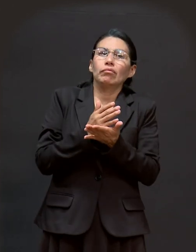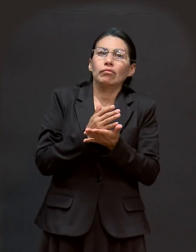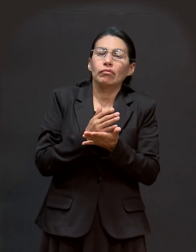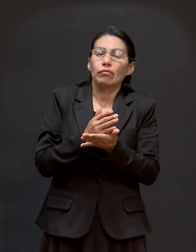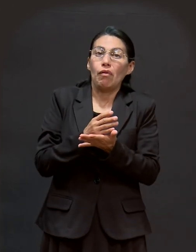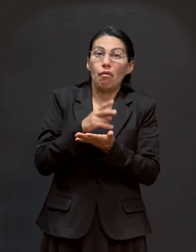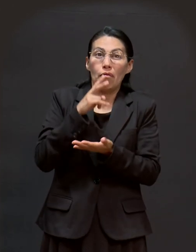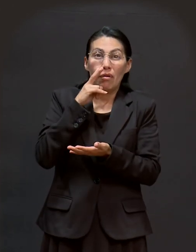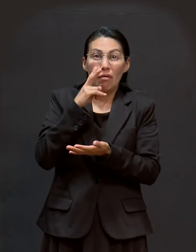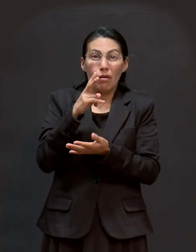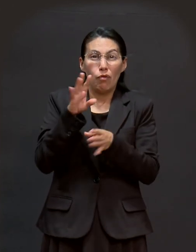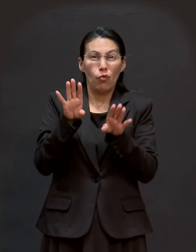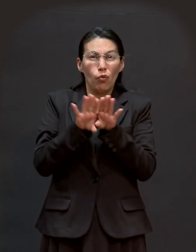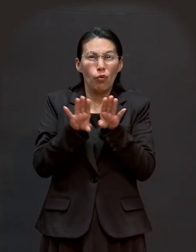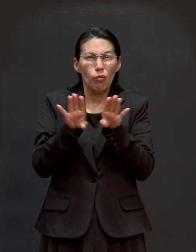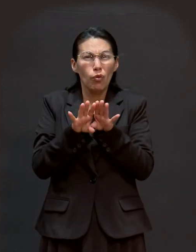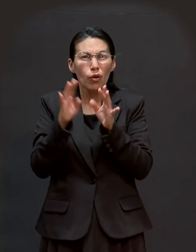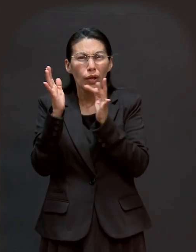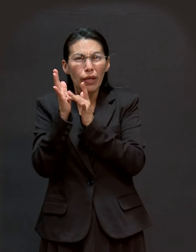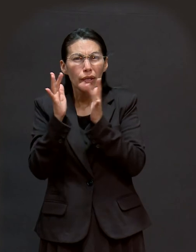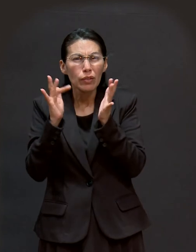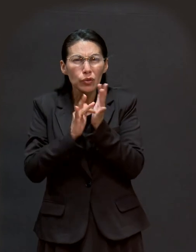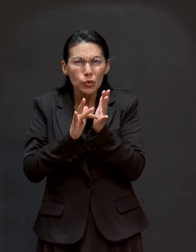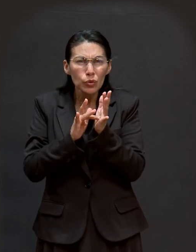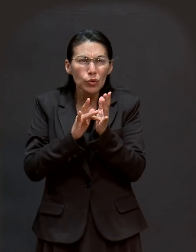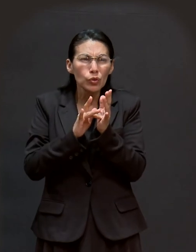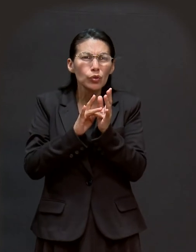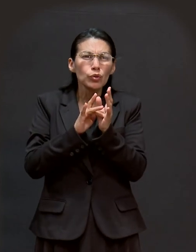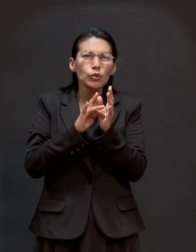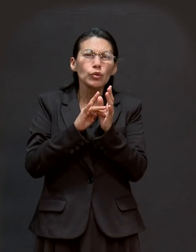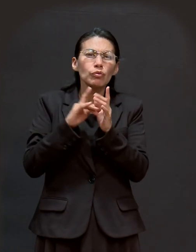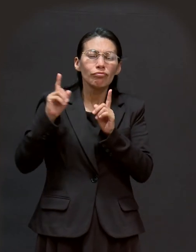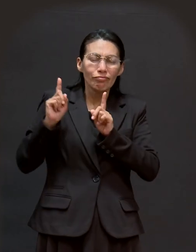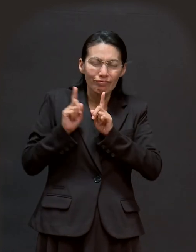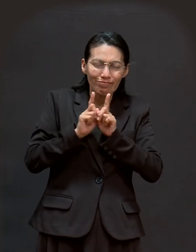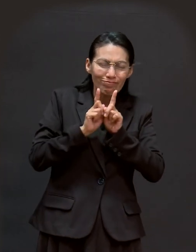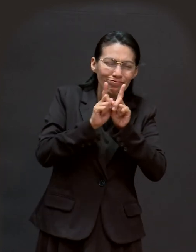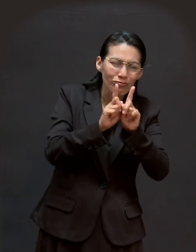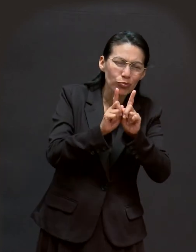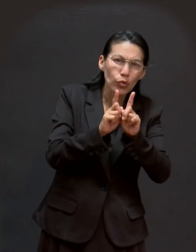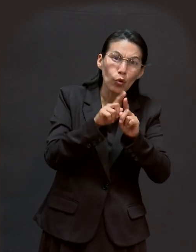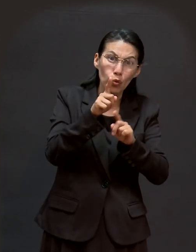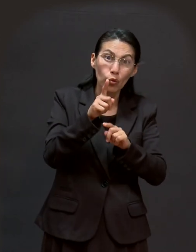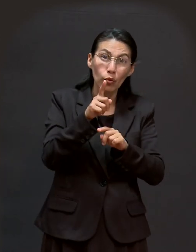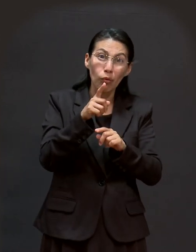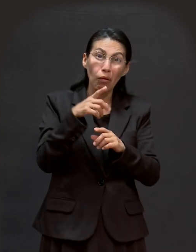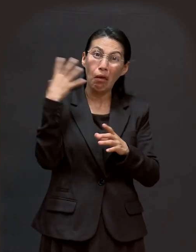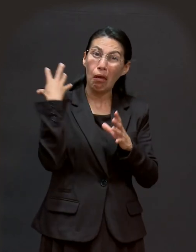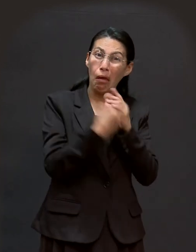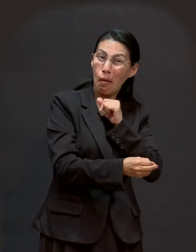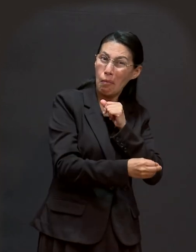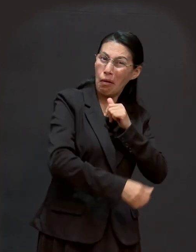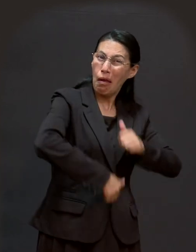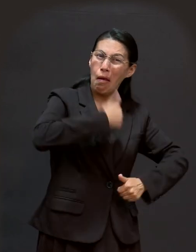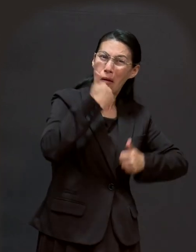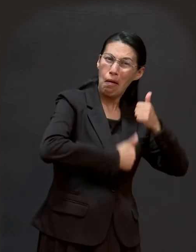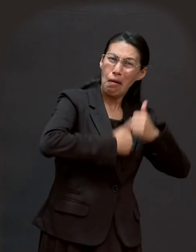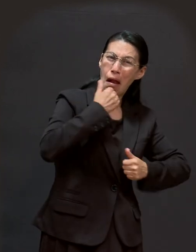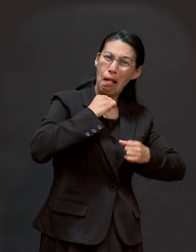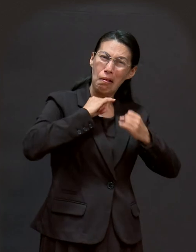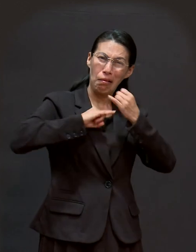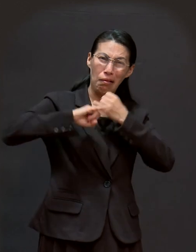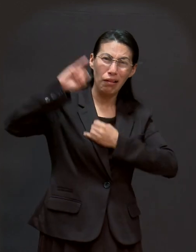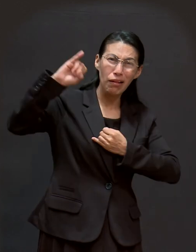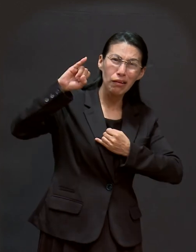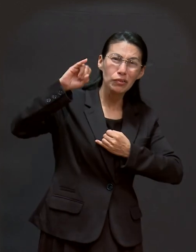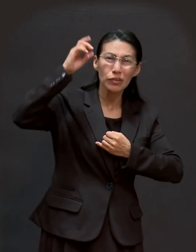no para condenar té sino para perdonarte no te olvides de esto nunca vas a correr tan lejos que jesús no